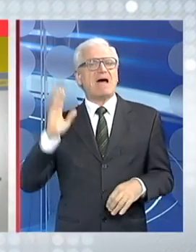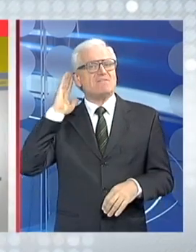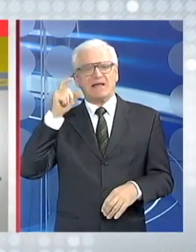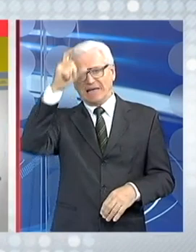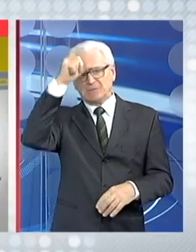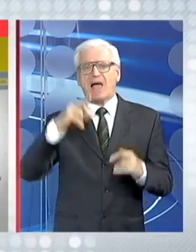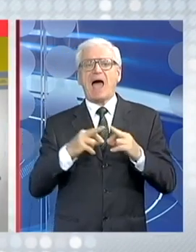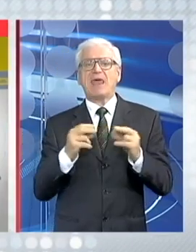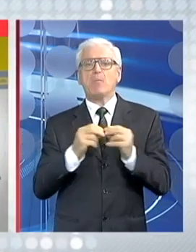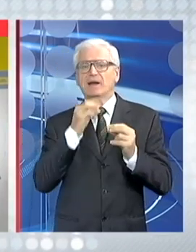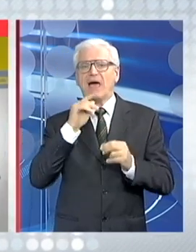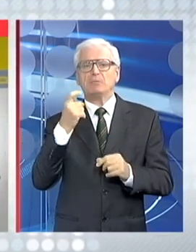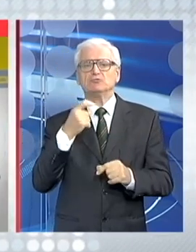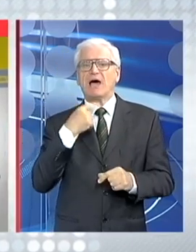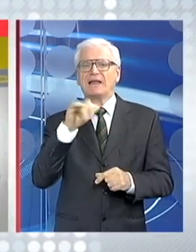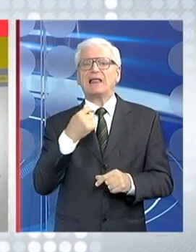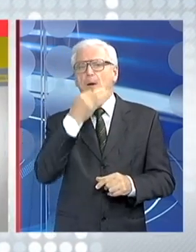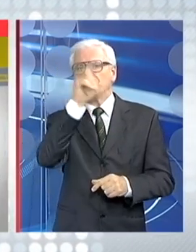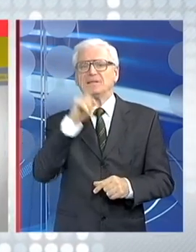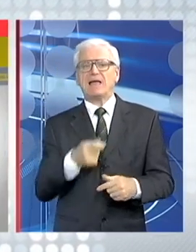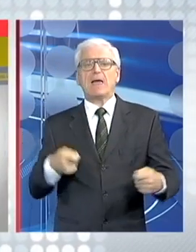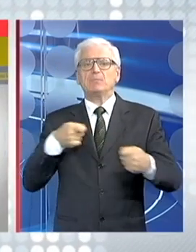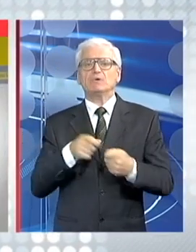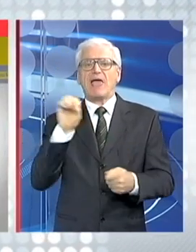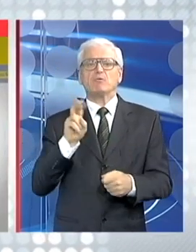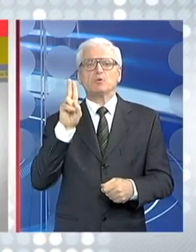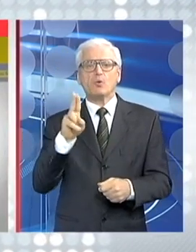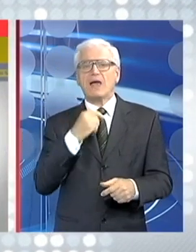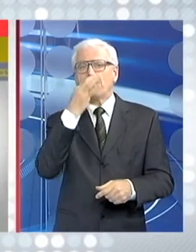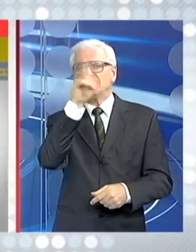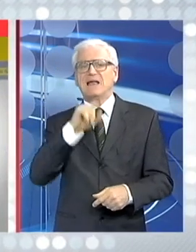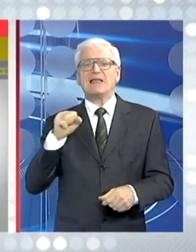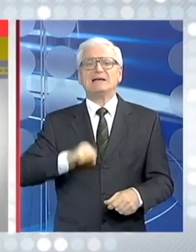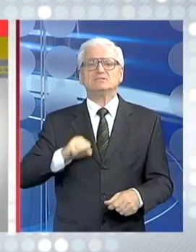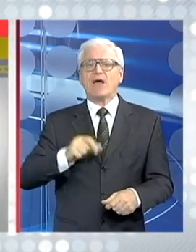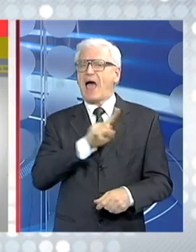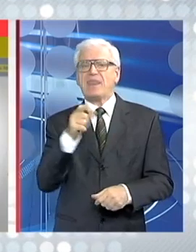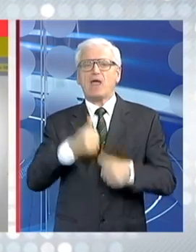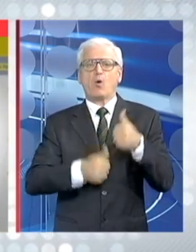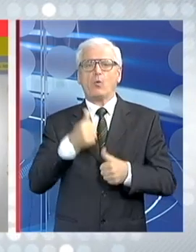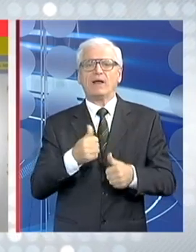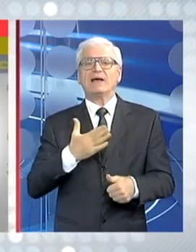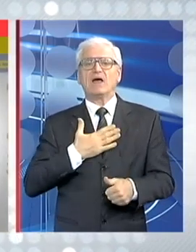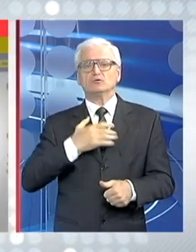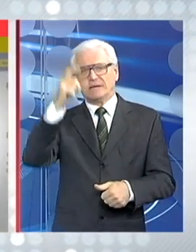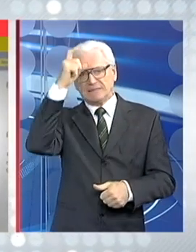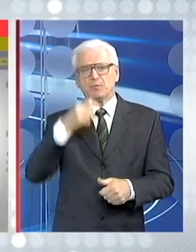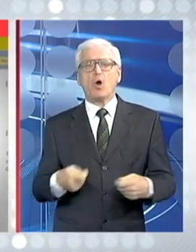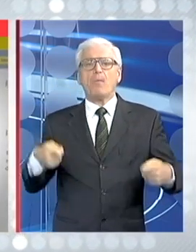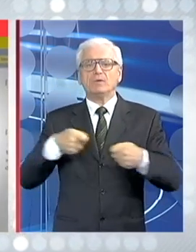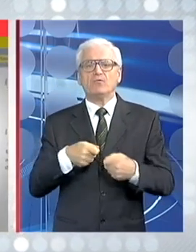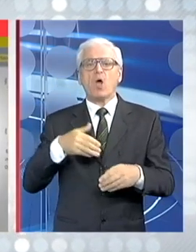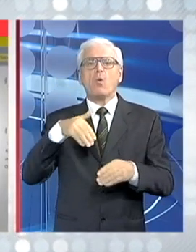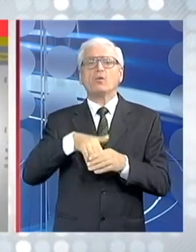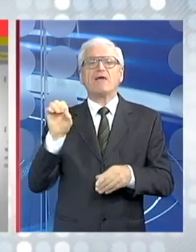Premijerka Srbije Ana Brnabić izjavila je da je pitanje pridruživanja Evropskoj uniji pitanje izdržljivosti, a ne konkurencije. Za Srbiju je